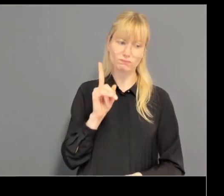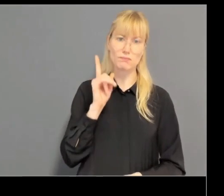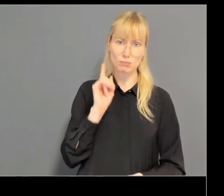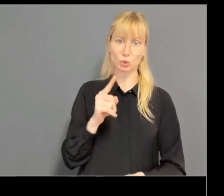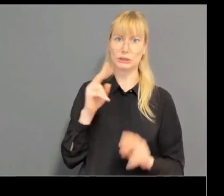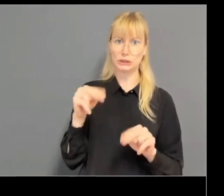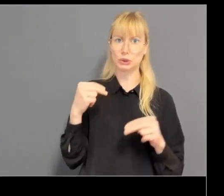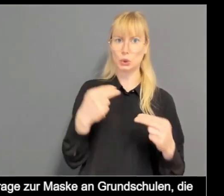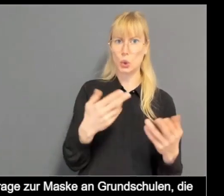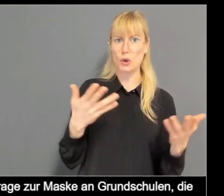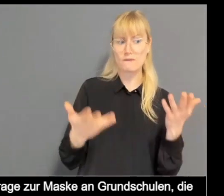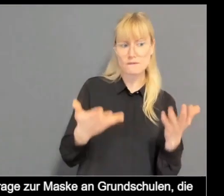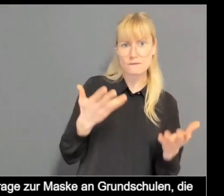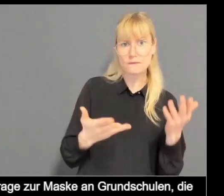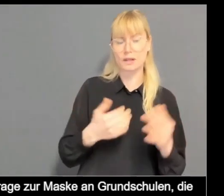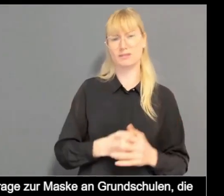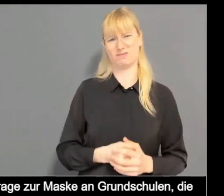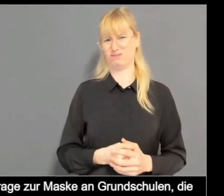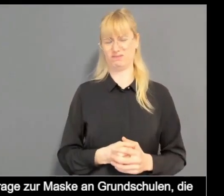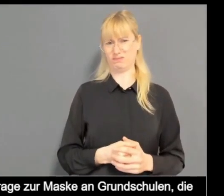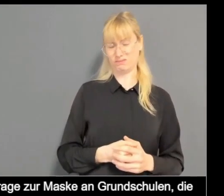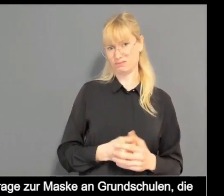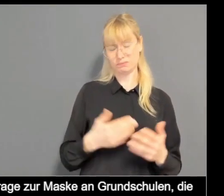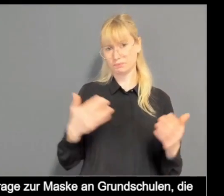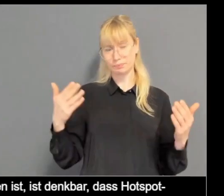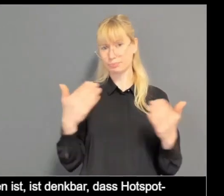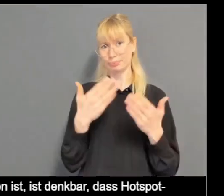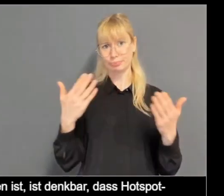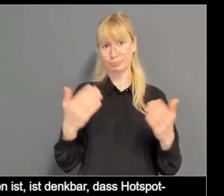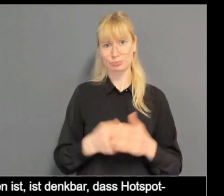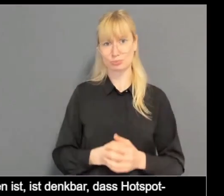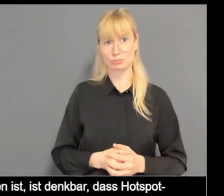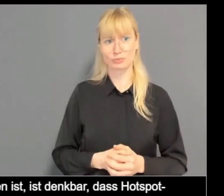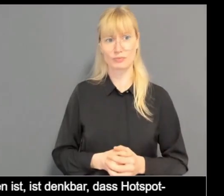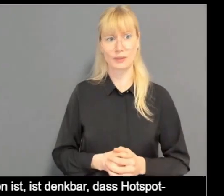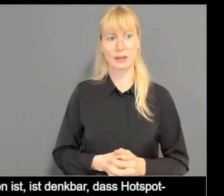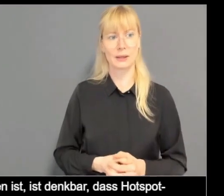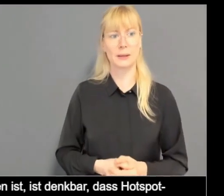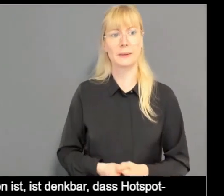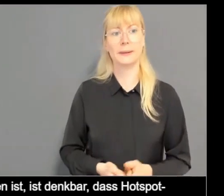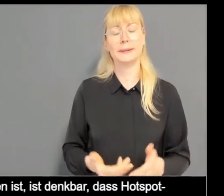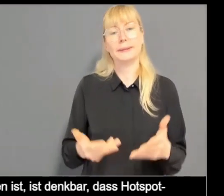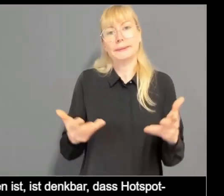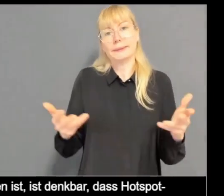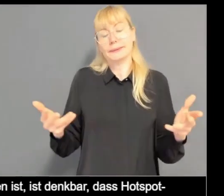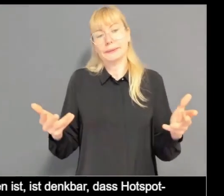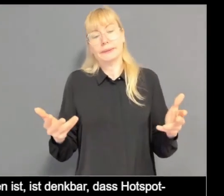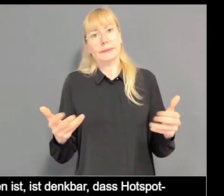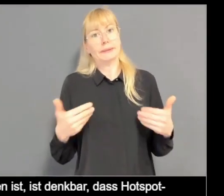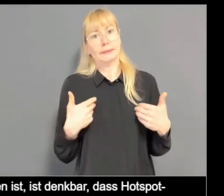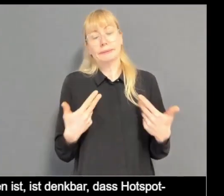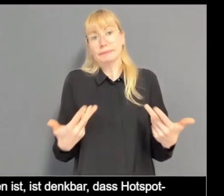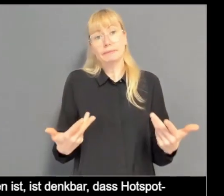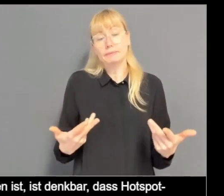Vielleicht Frau Trost, vom Grundsatz her. Im Grundsatz ist es so, dass wir jede freiheitseinschränkende Maßnahme